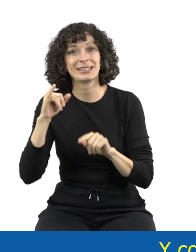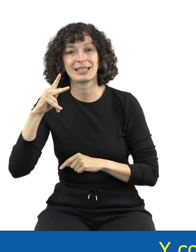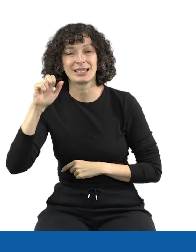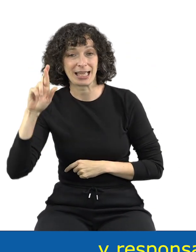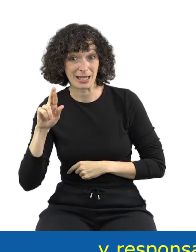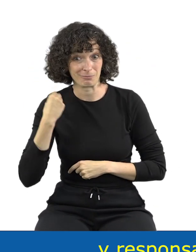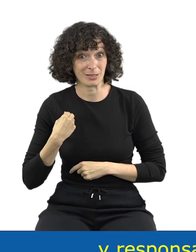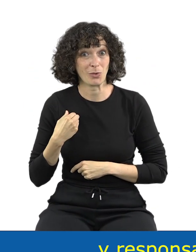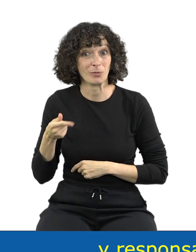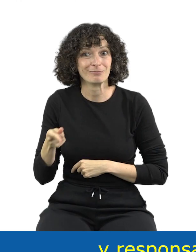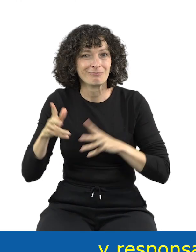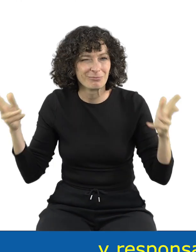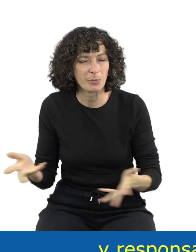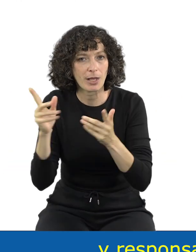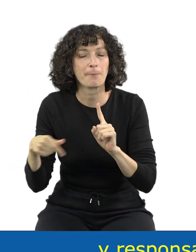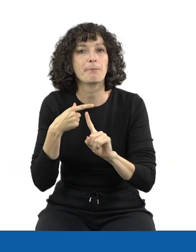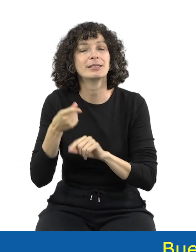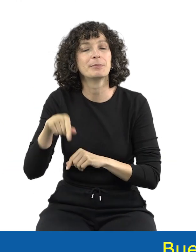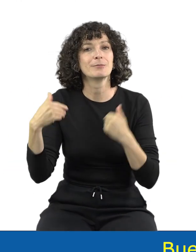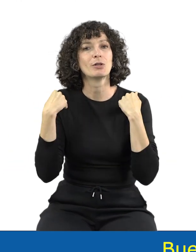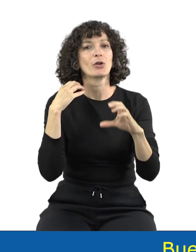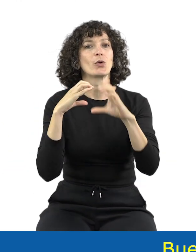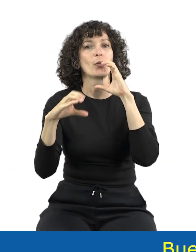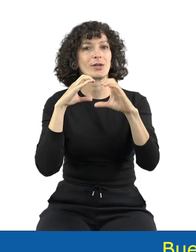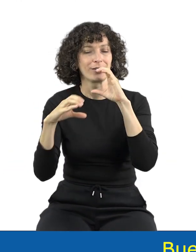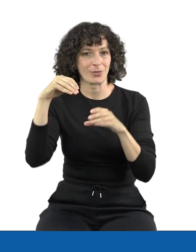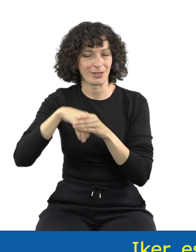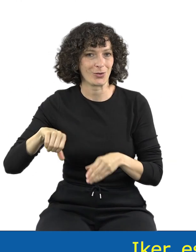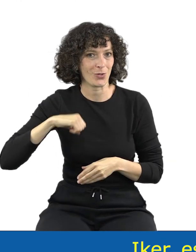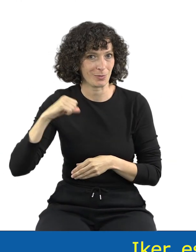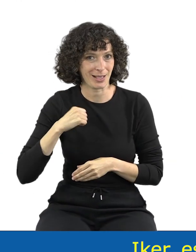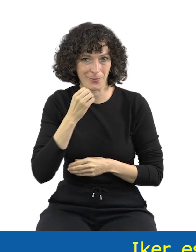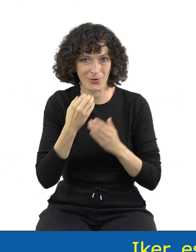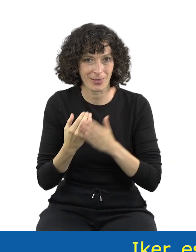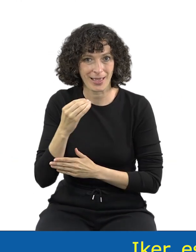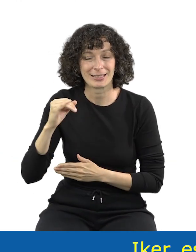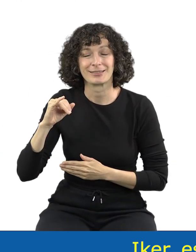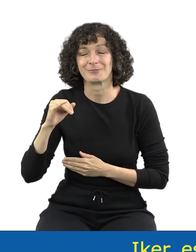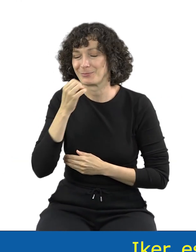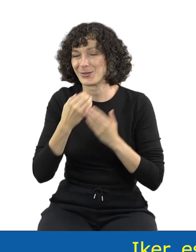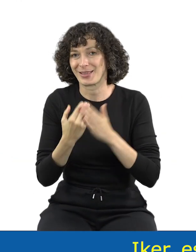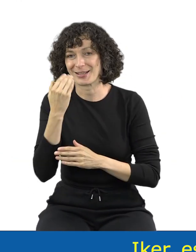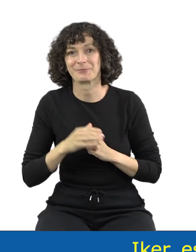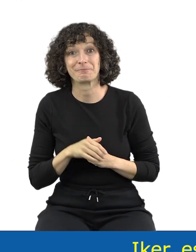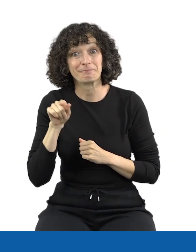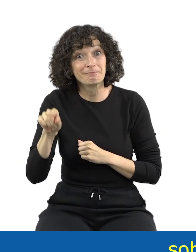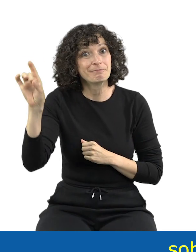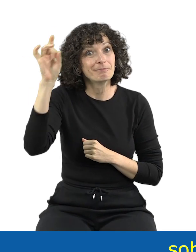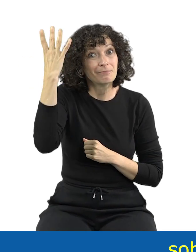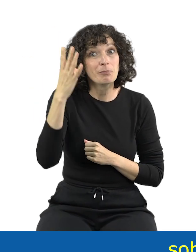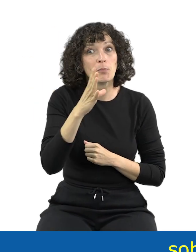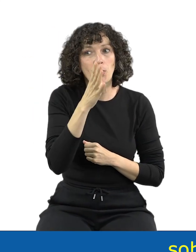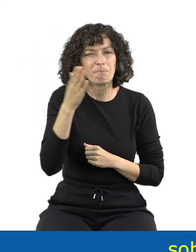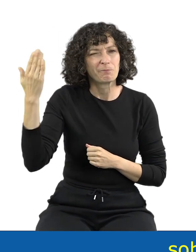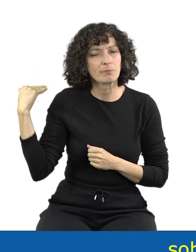y responsable de comunicación del hospital. Buenos días, Iker. Buenos días. Iker, esta iniciativa nace a raíz de una muestra fotográfica sobre